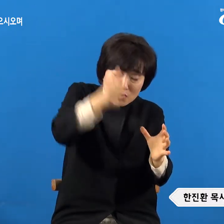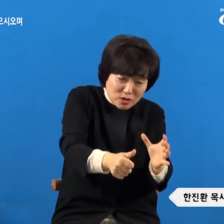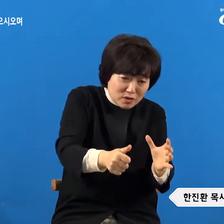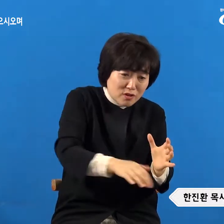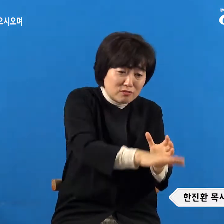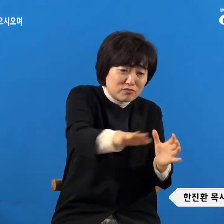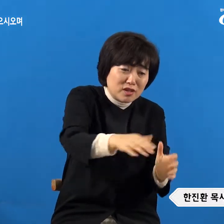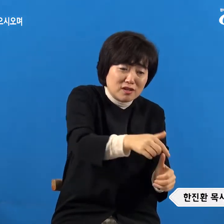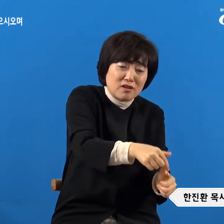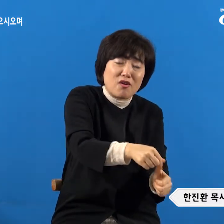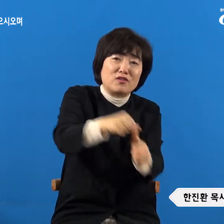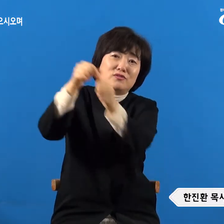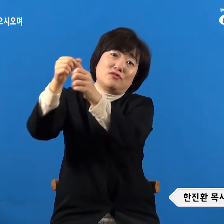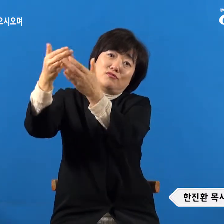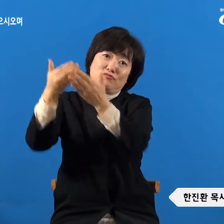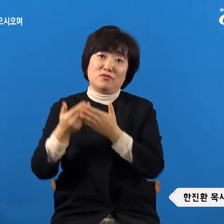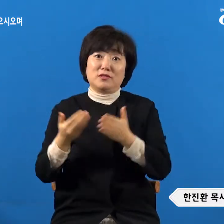않습니까?